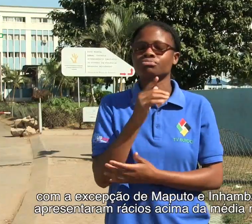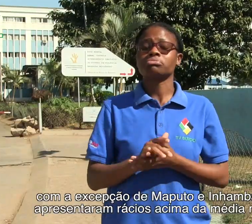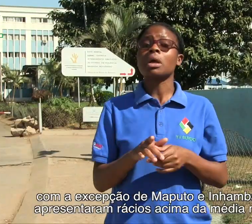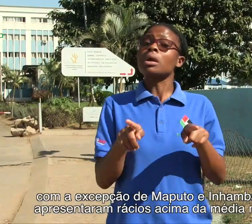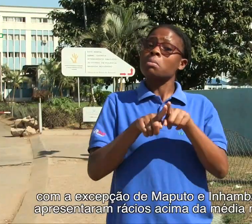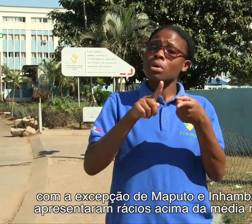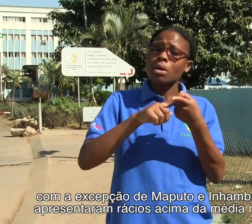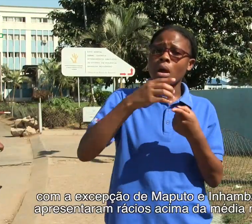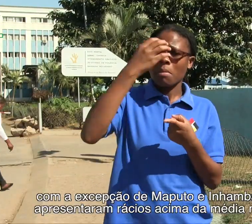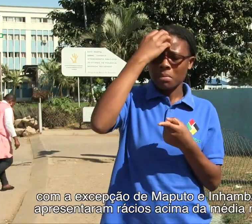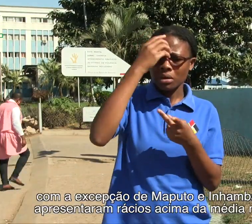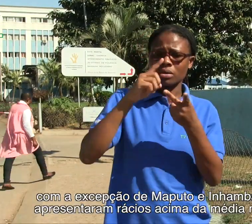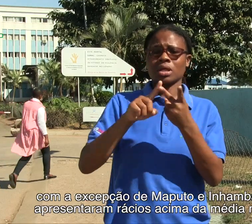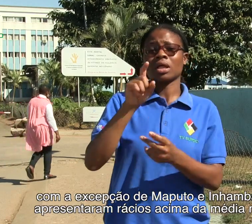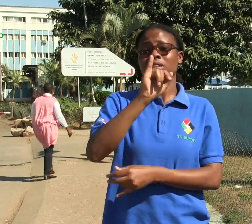rácios de acima da média nacional.